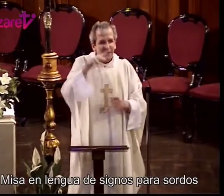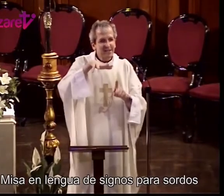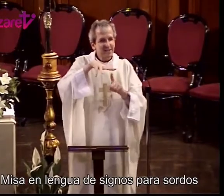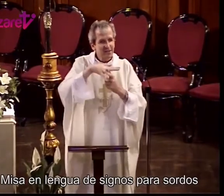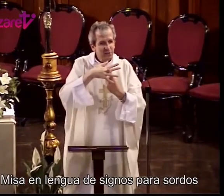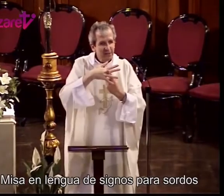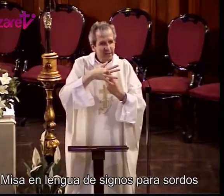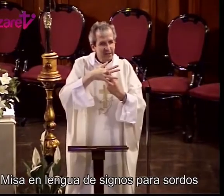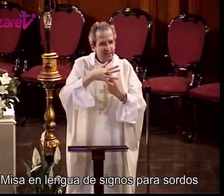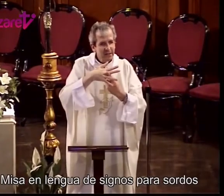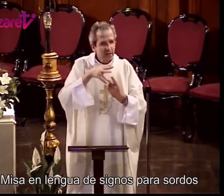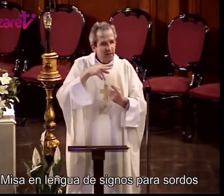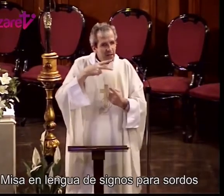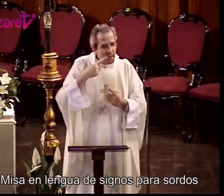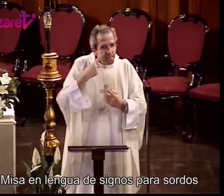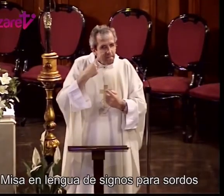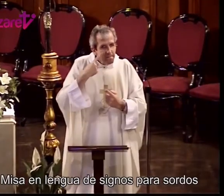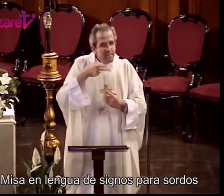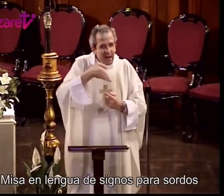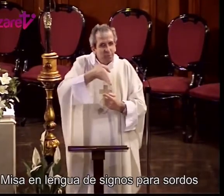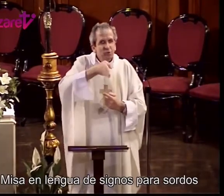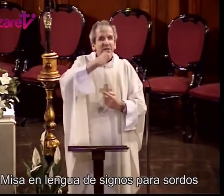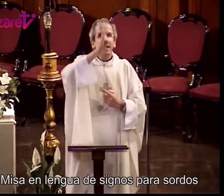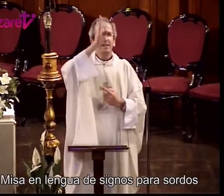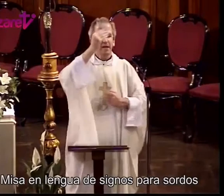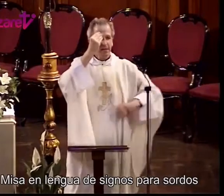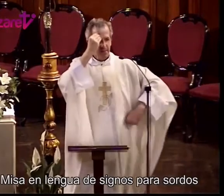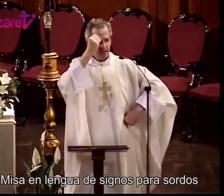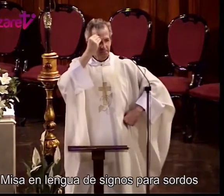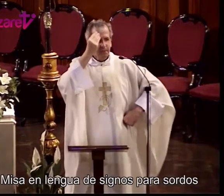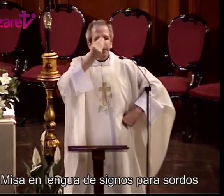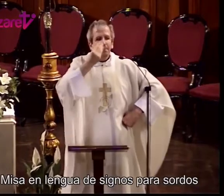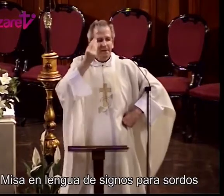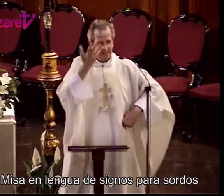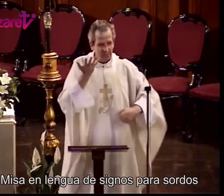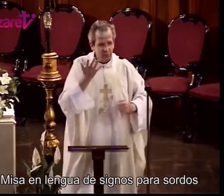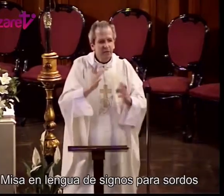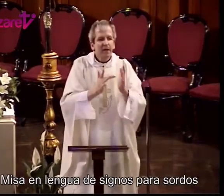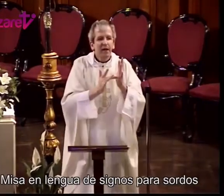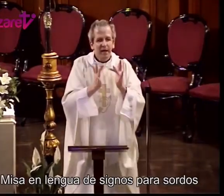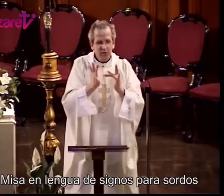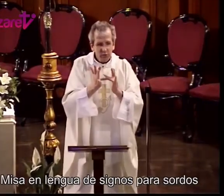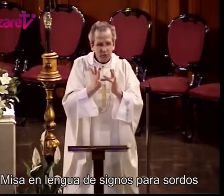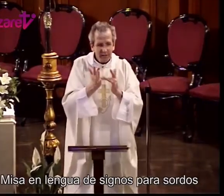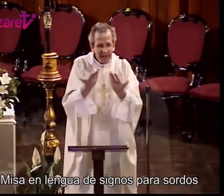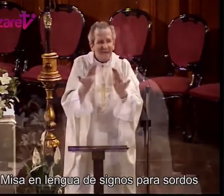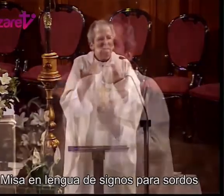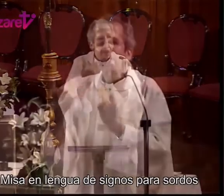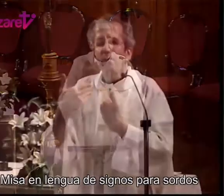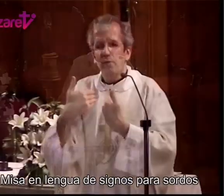esas circunstancias, miramos hacia arriba y pensamos, Jesús, ¿en qué me puede